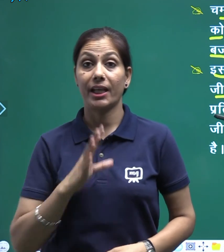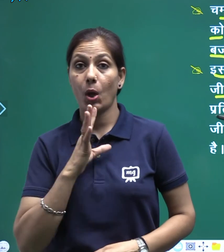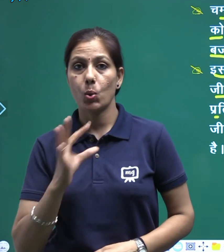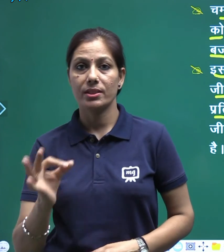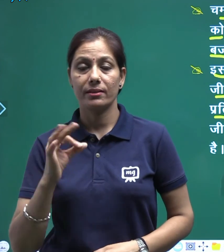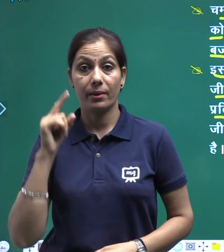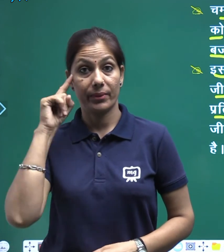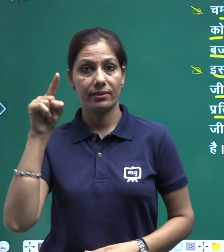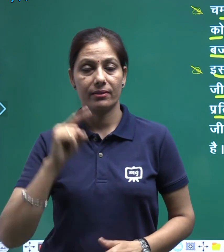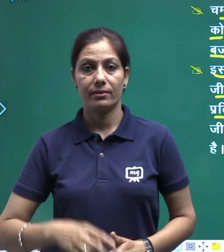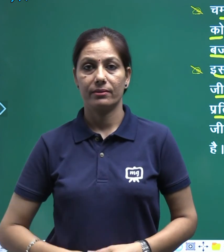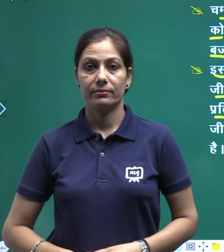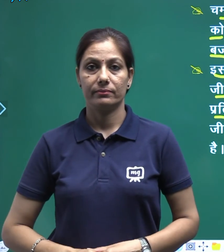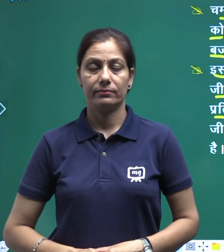प्रति